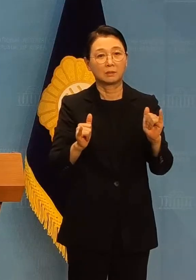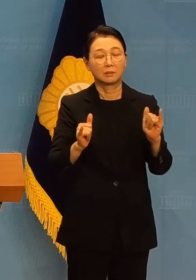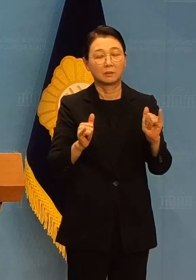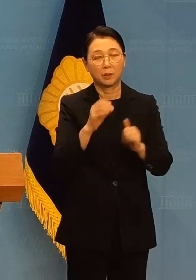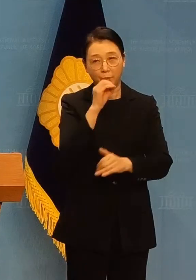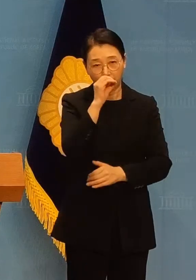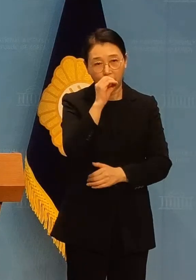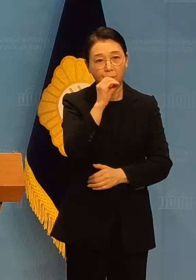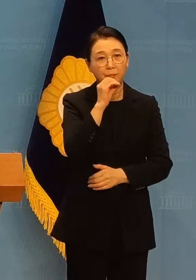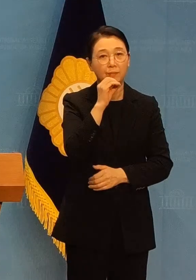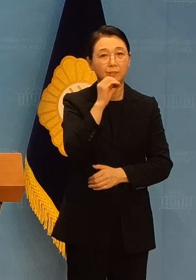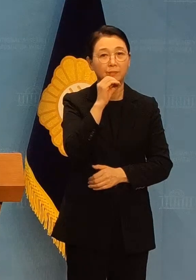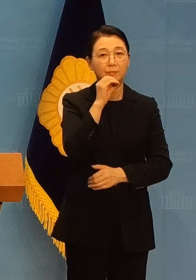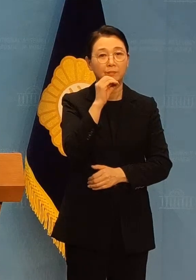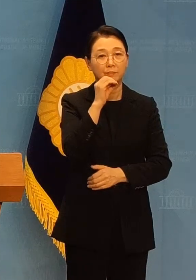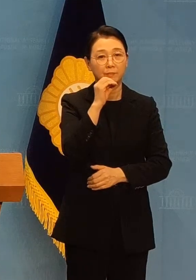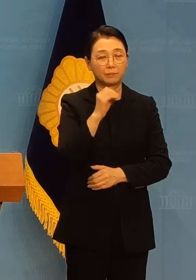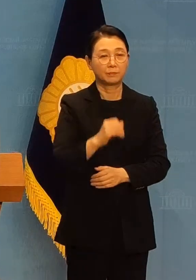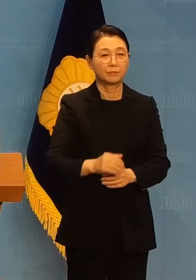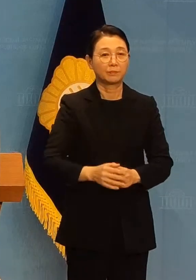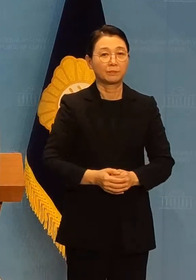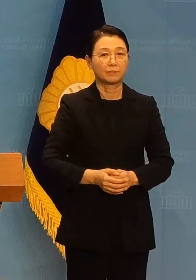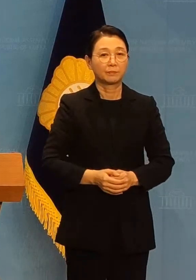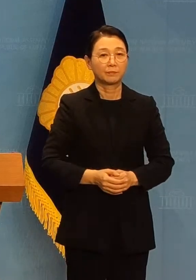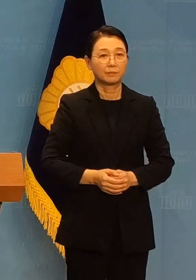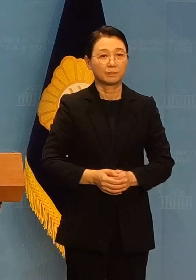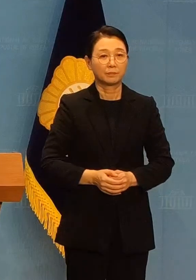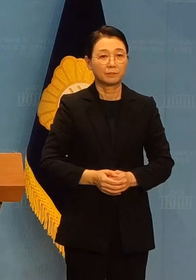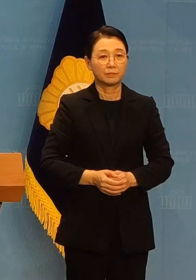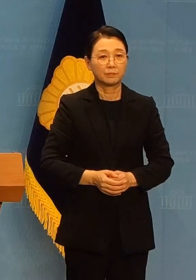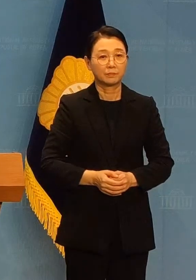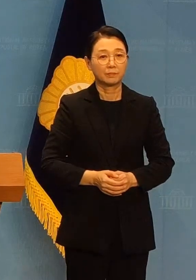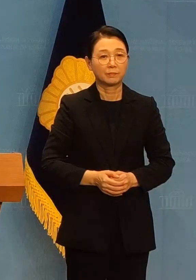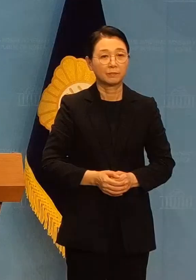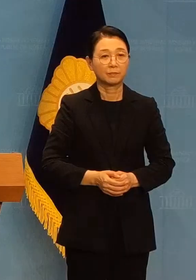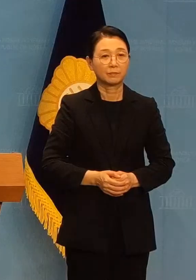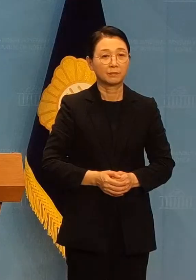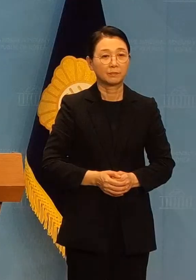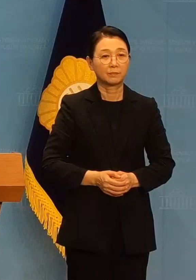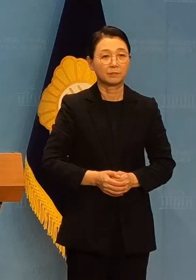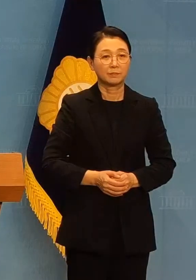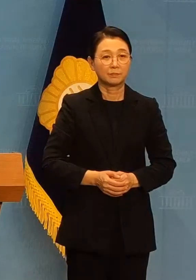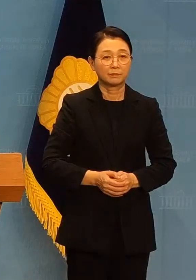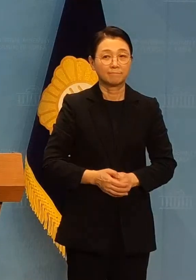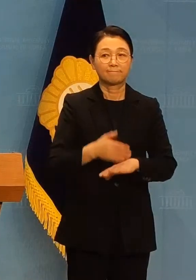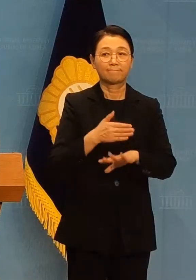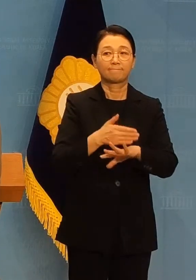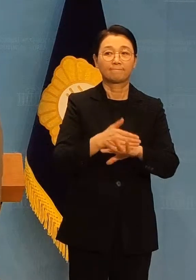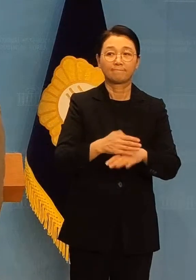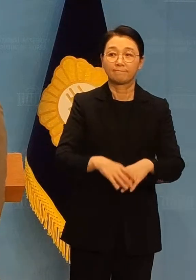제로로 수렴이 됐을 것이라는 보고서의 결론이었습니다. 감사합니다.